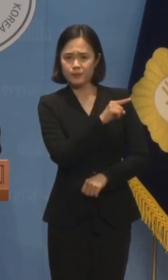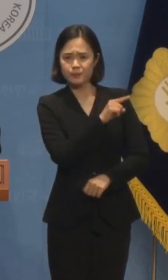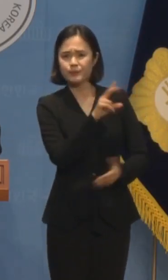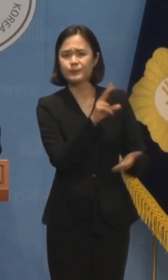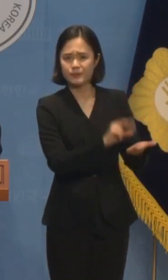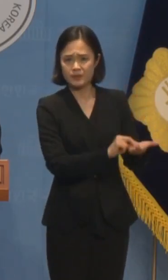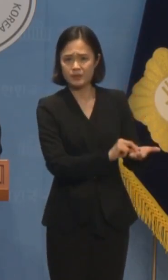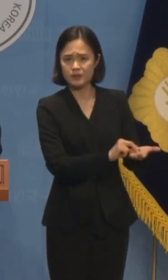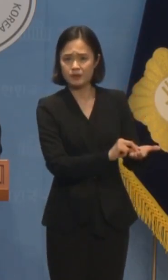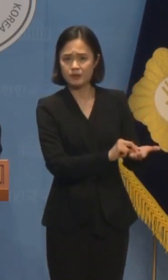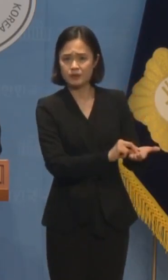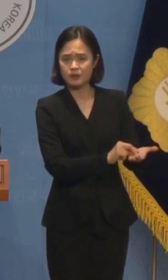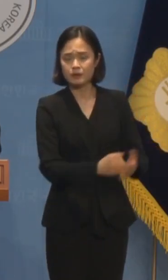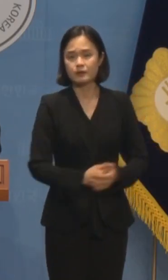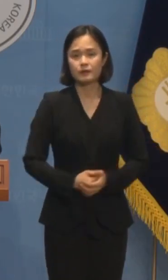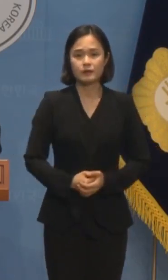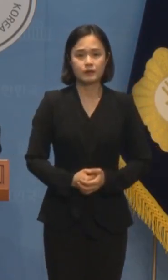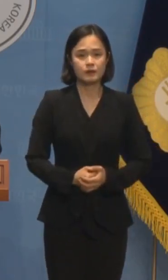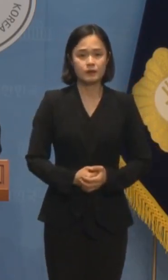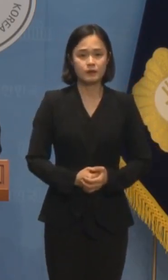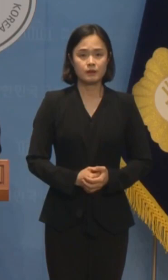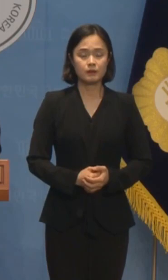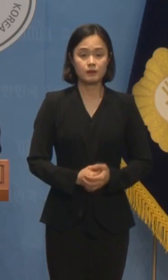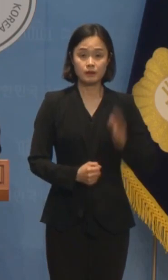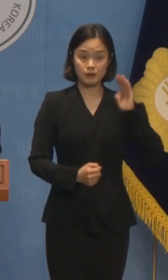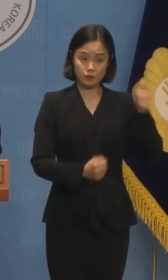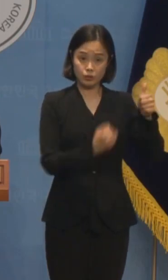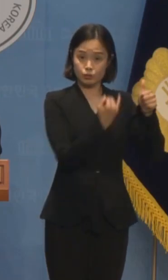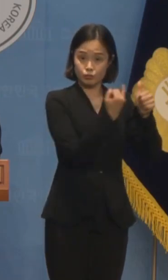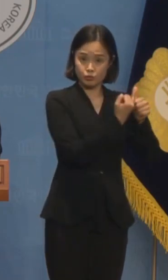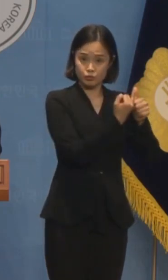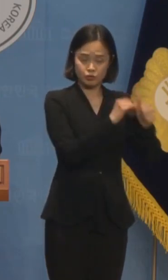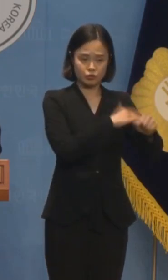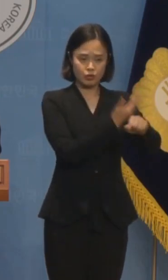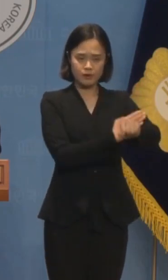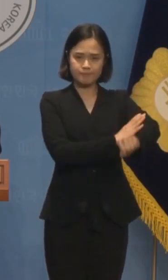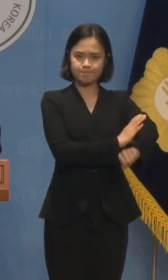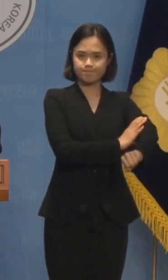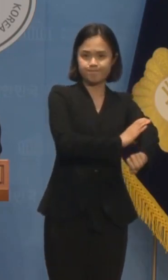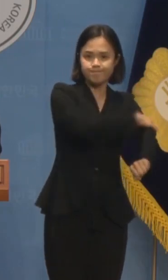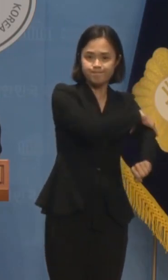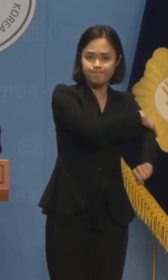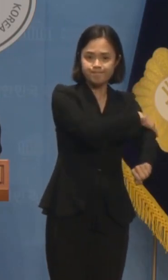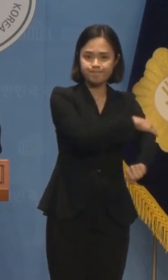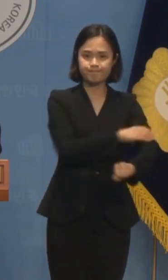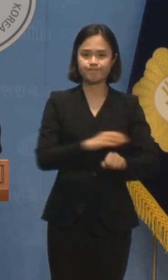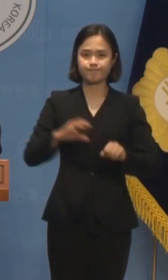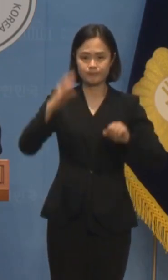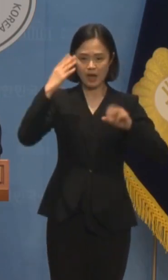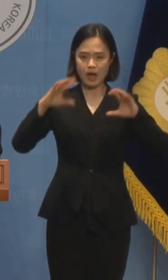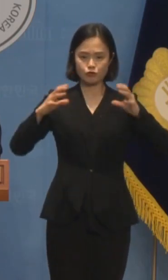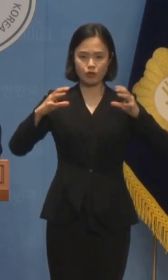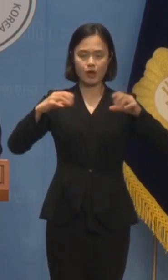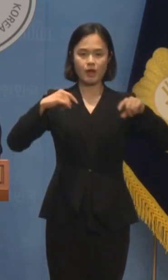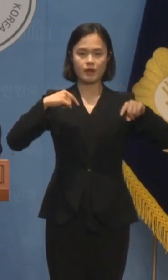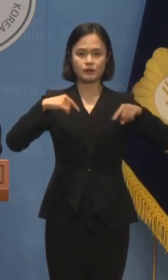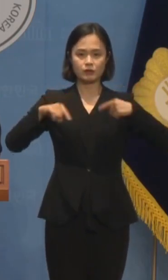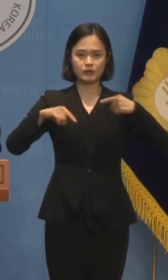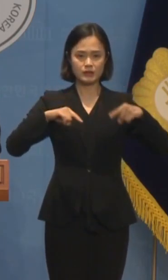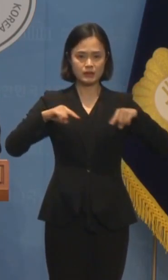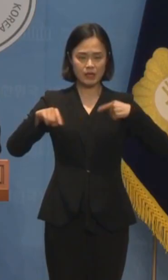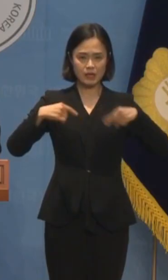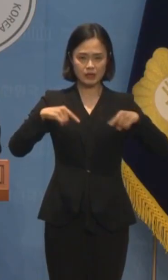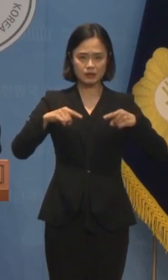사안의 본질은 대통령 부부가 권력을 남용하여 헌정을 유린했다는 것입니다.